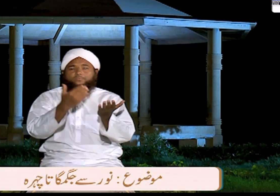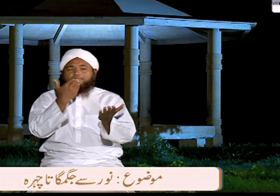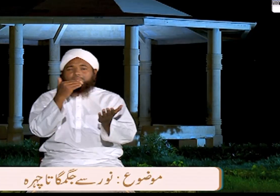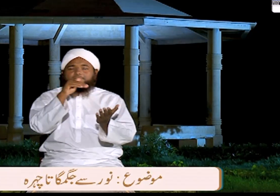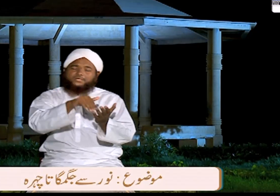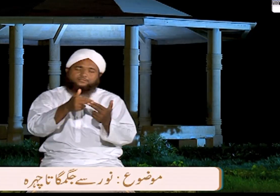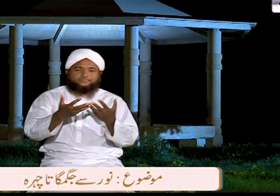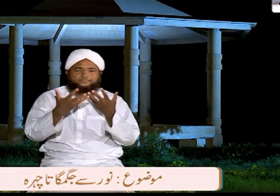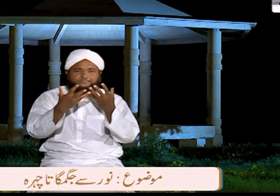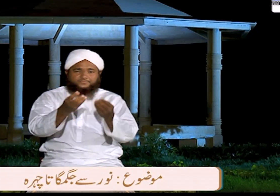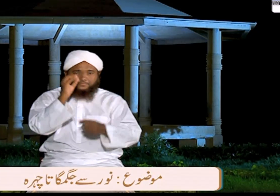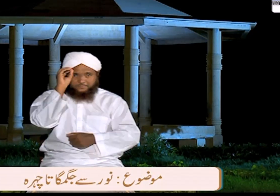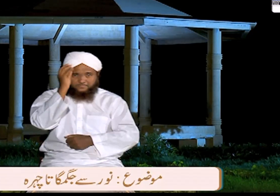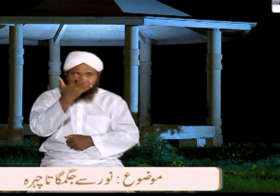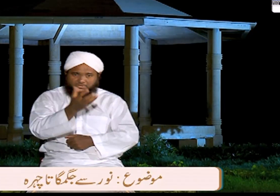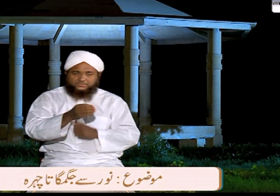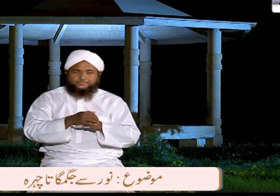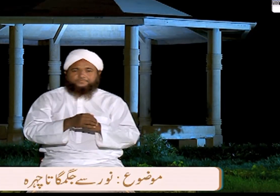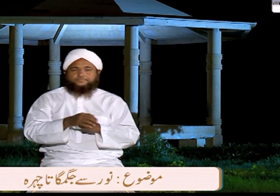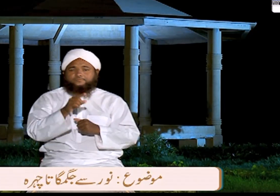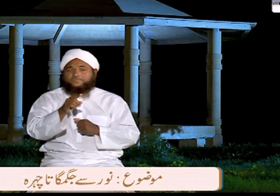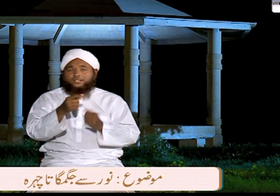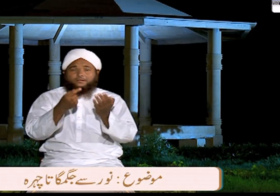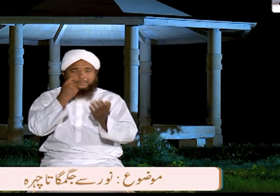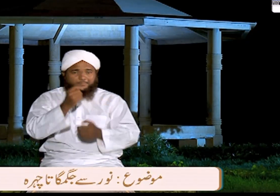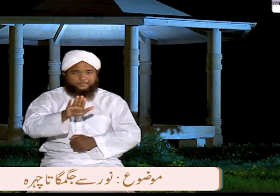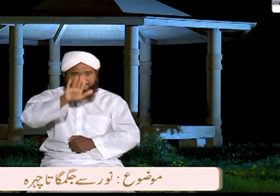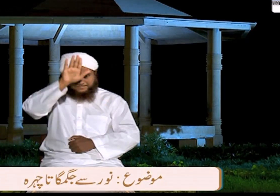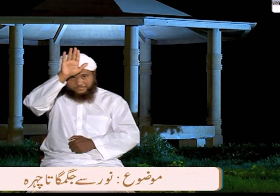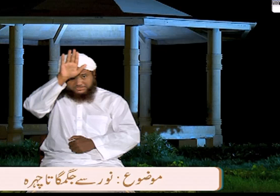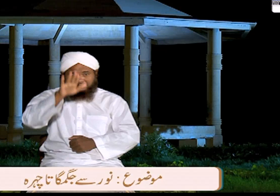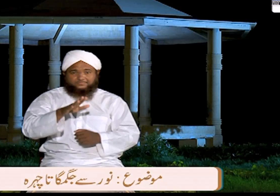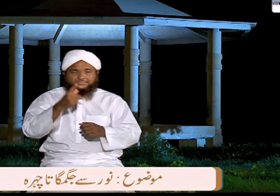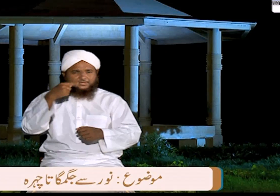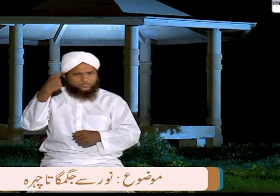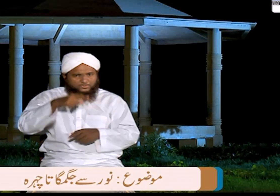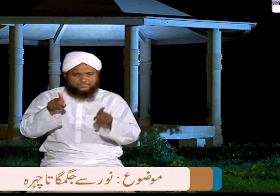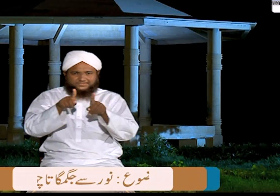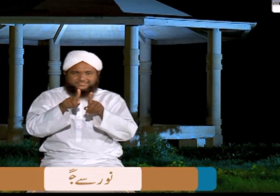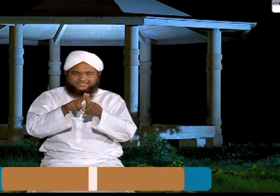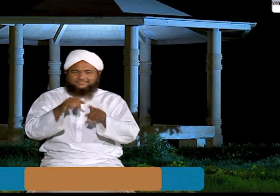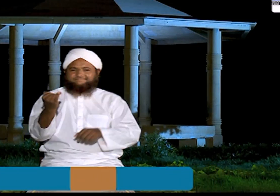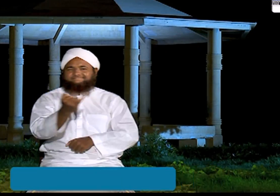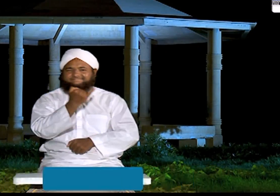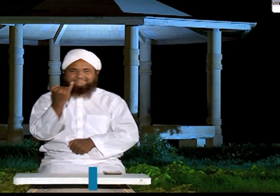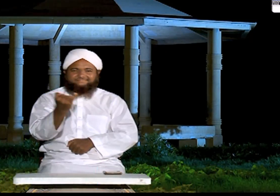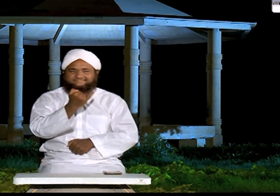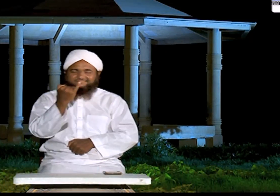مرتبہ طبع اپنے وزیر کے ساتھ سیر پر نکلا تقریباً ایک لاکھ تیرہ ہزار پیدل چلنے والے